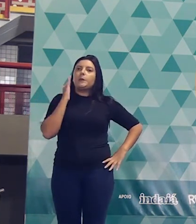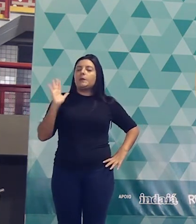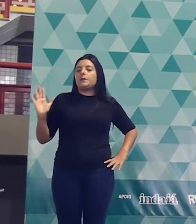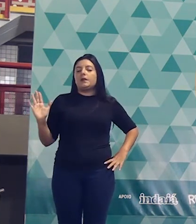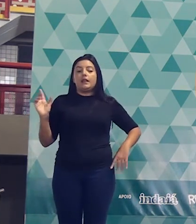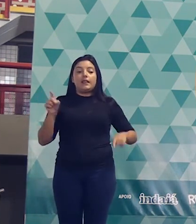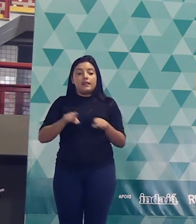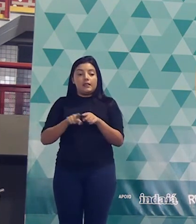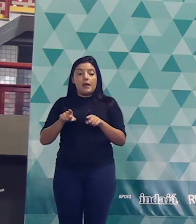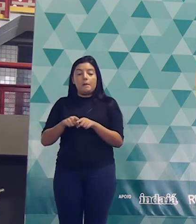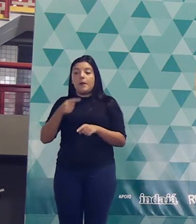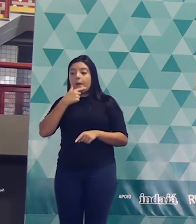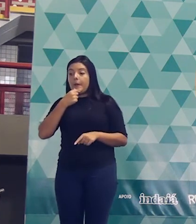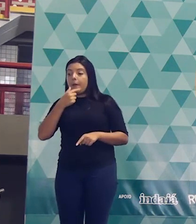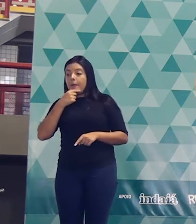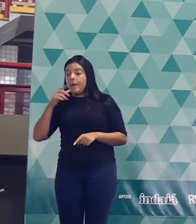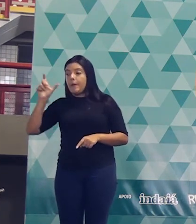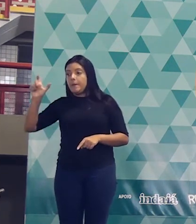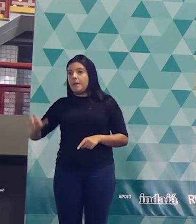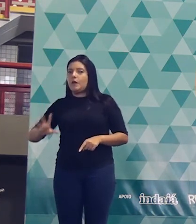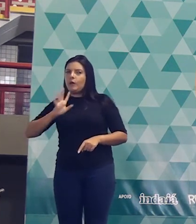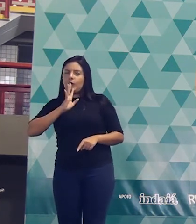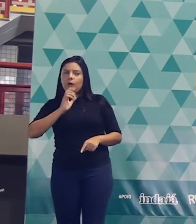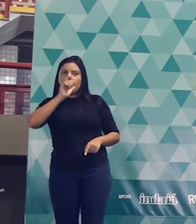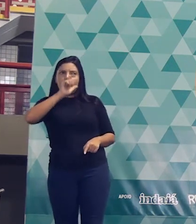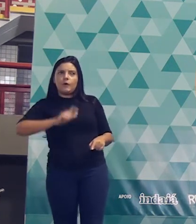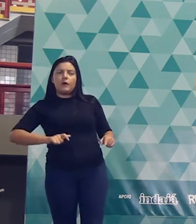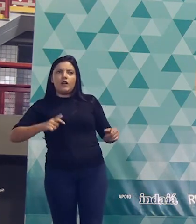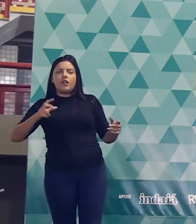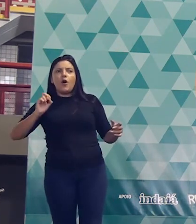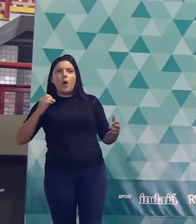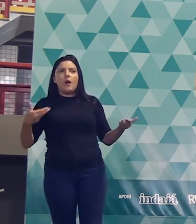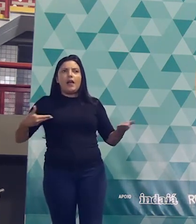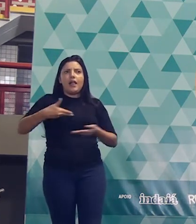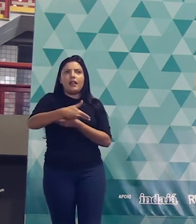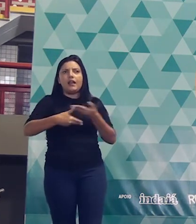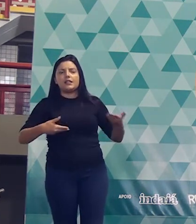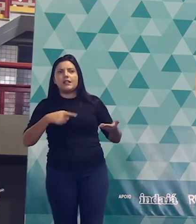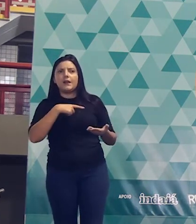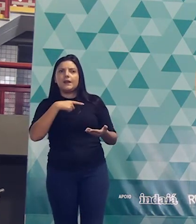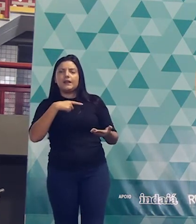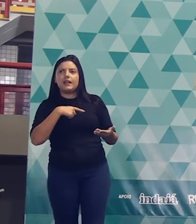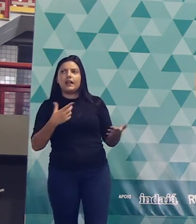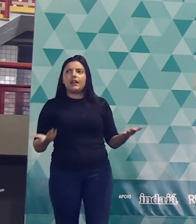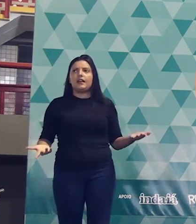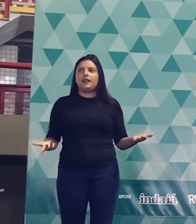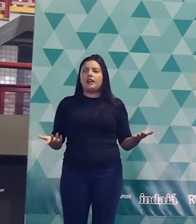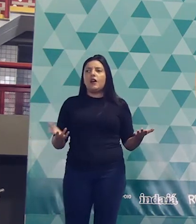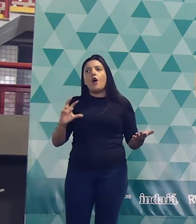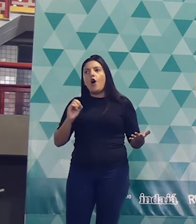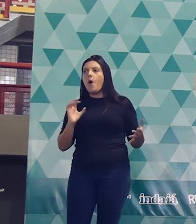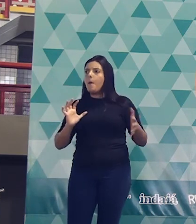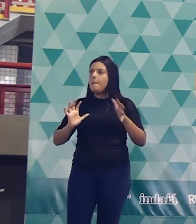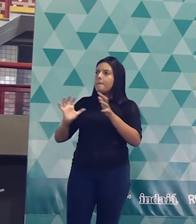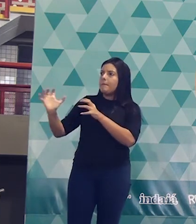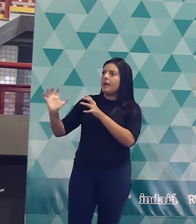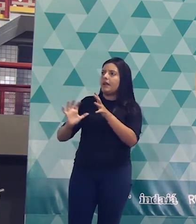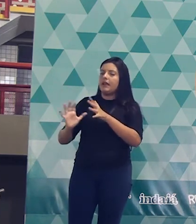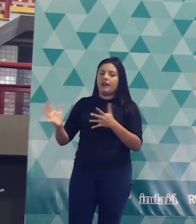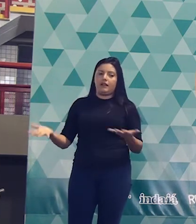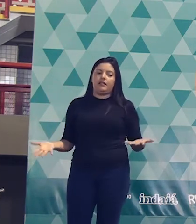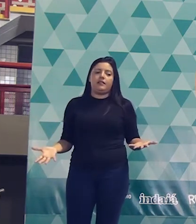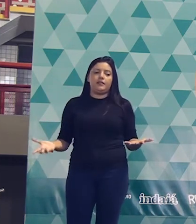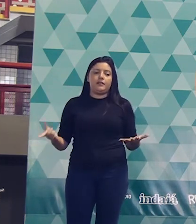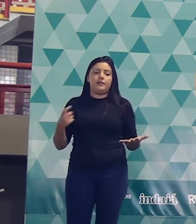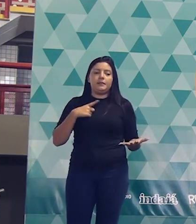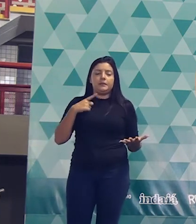sei também se esse cara a conhece ou se eles têm alguma relação de afeto ou de desafeto. Ok? Ó, aí